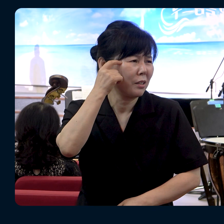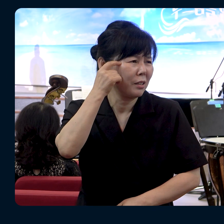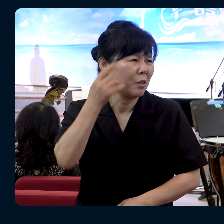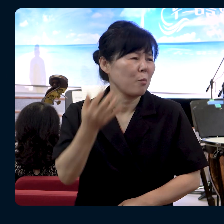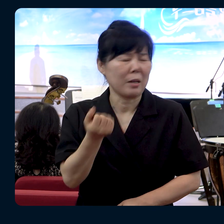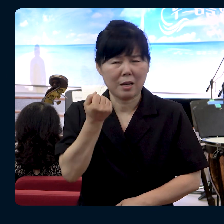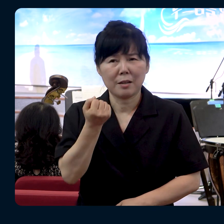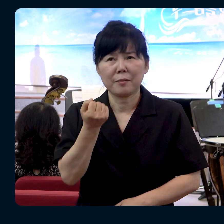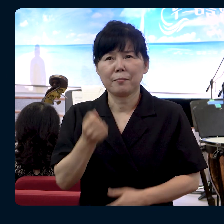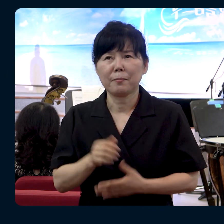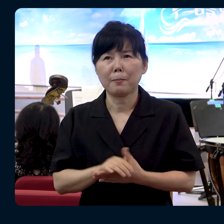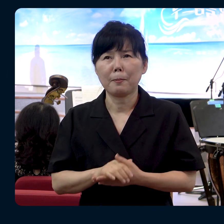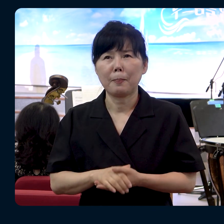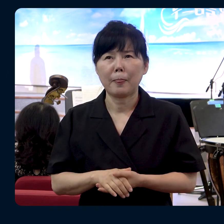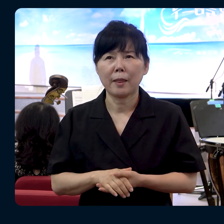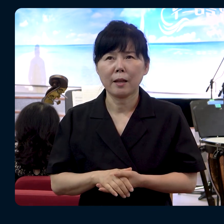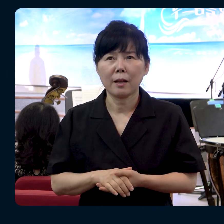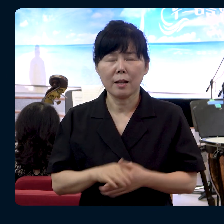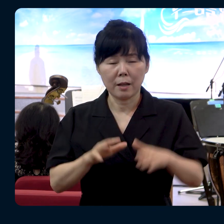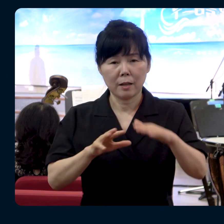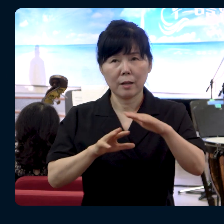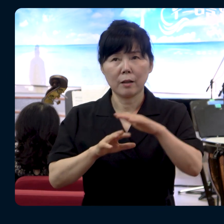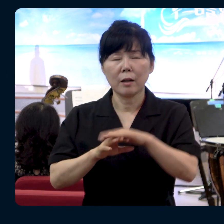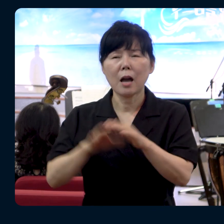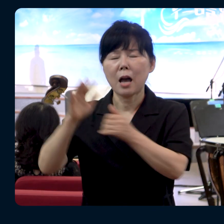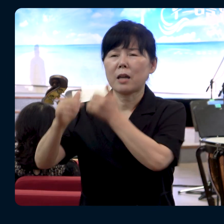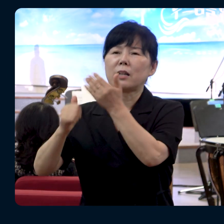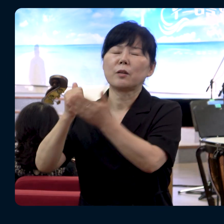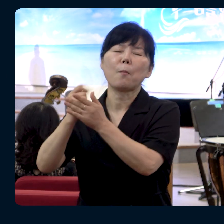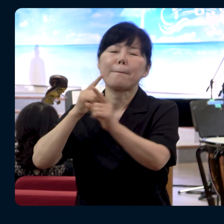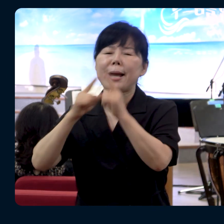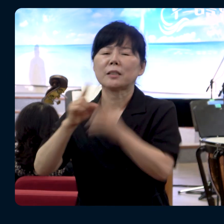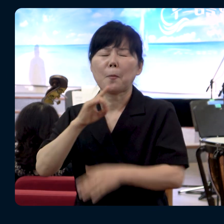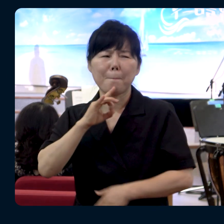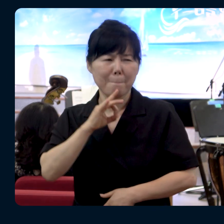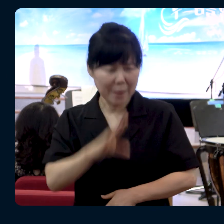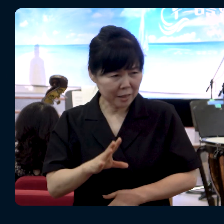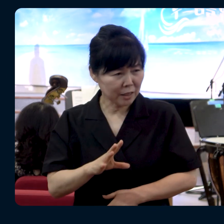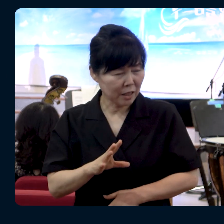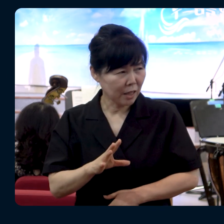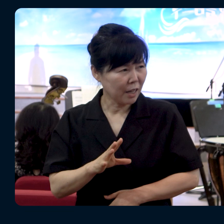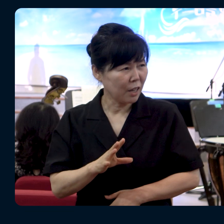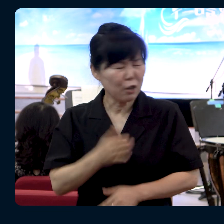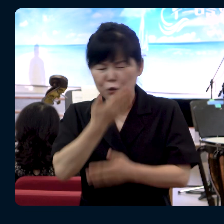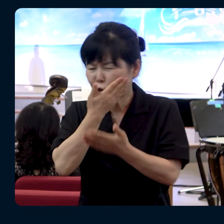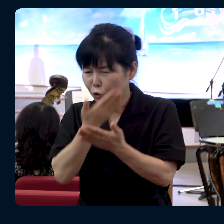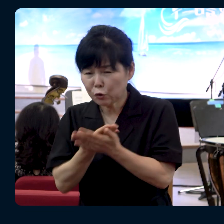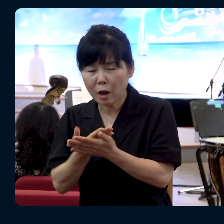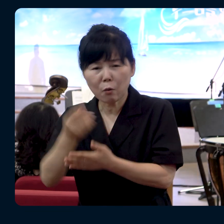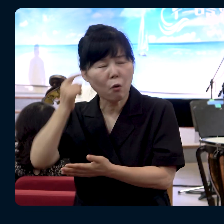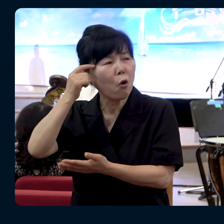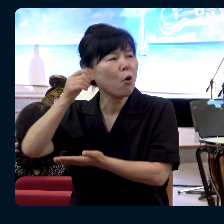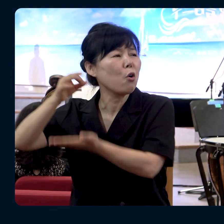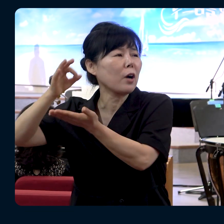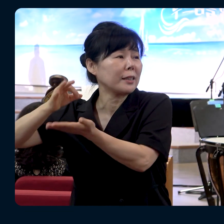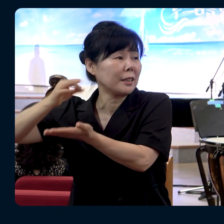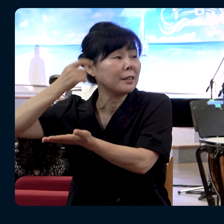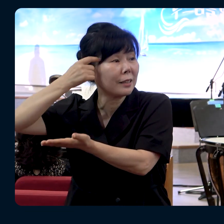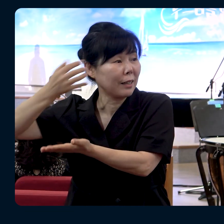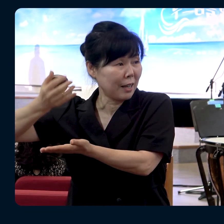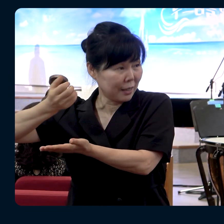땅에서 최고의 가치는 하나님 말씀밖에 없기 때문에 그 기준 외에는 내가 생각하는 그런 모든 소중한